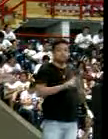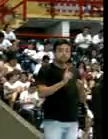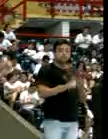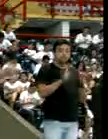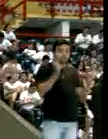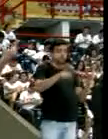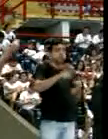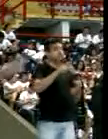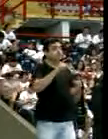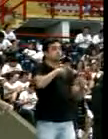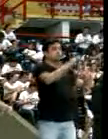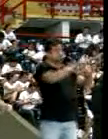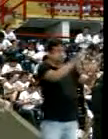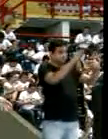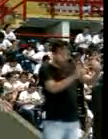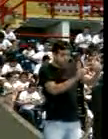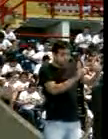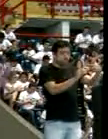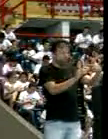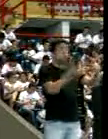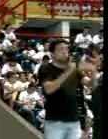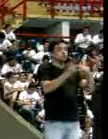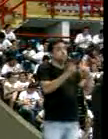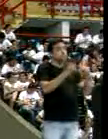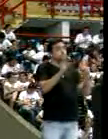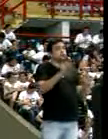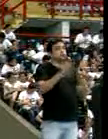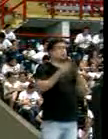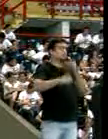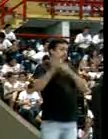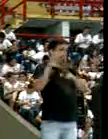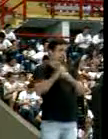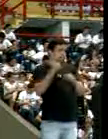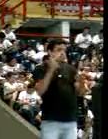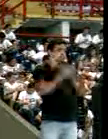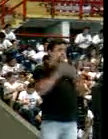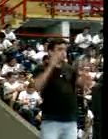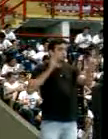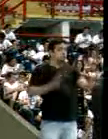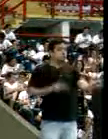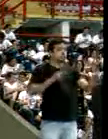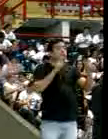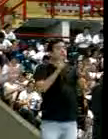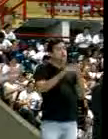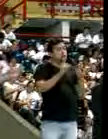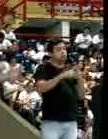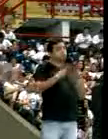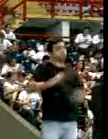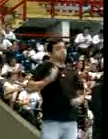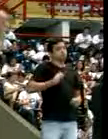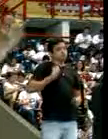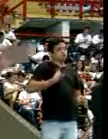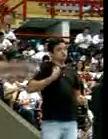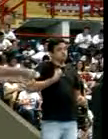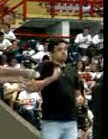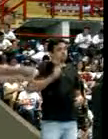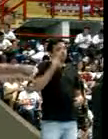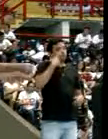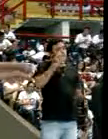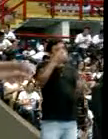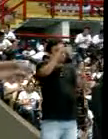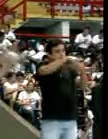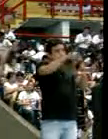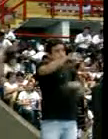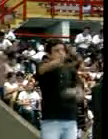Algo que pode cair no Enem, porque aconteceu no ano passado. E eu estava lá, eu votei